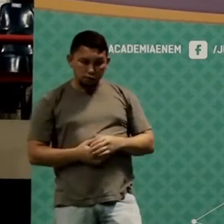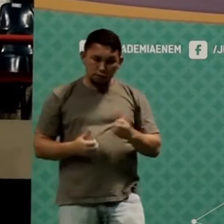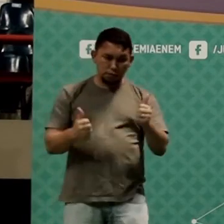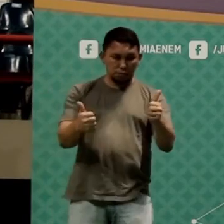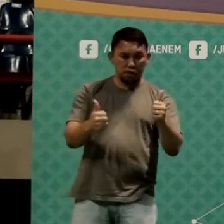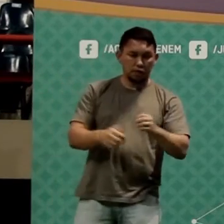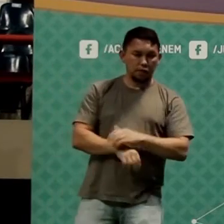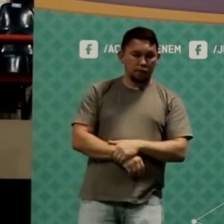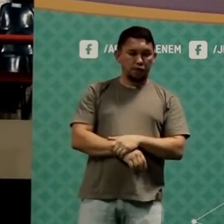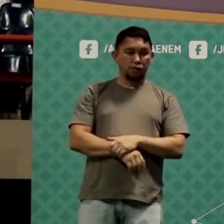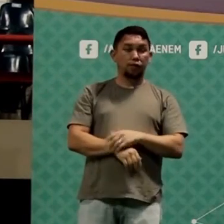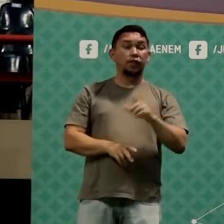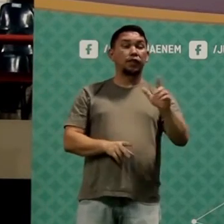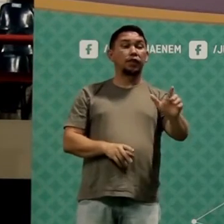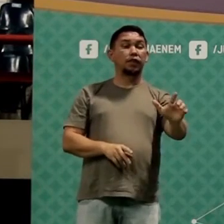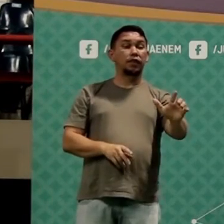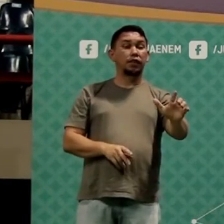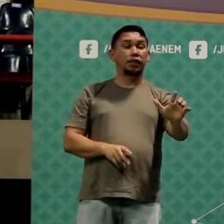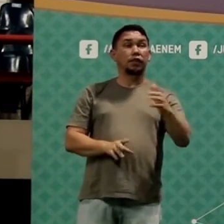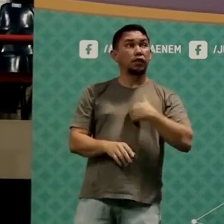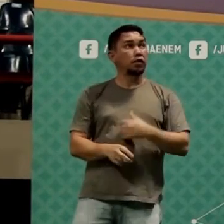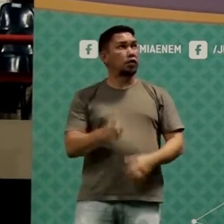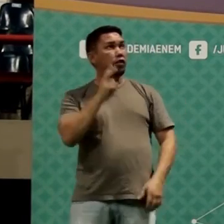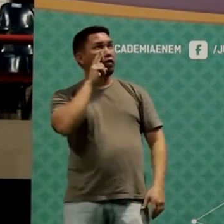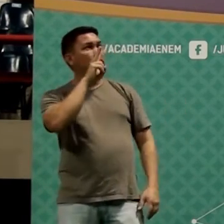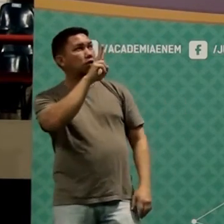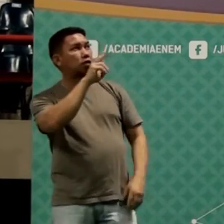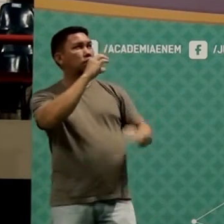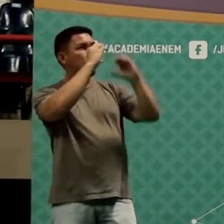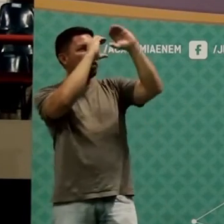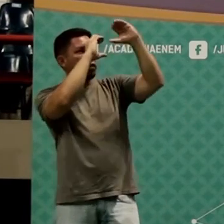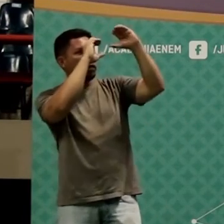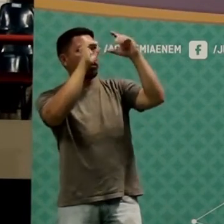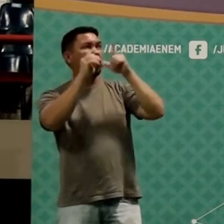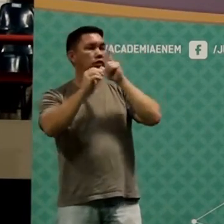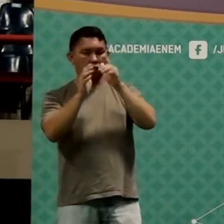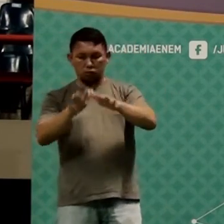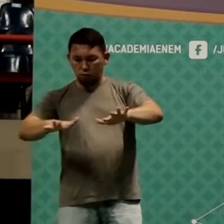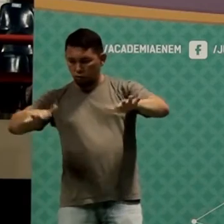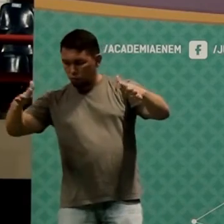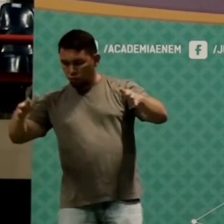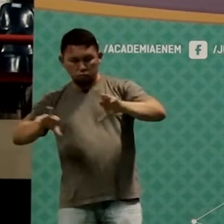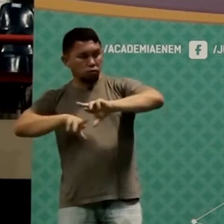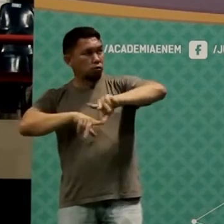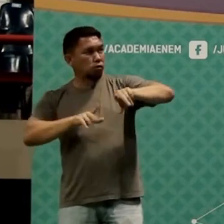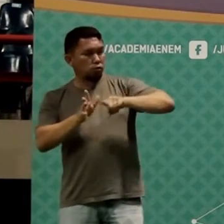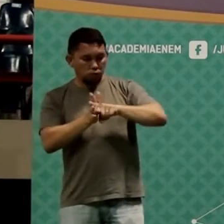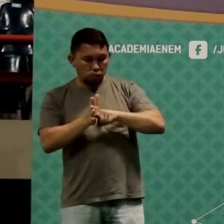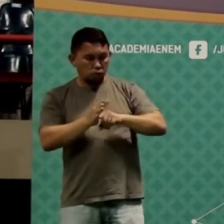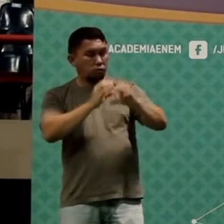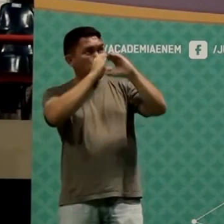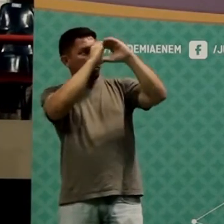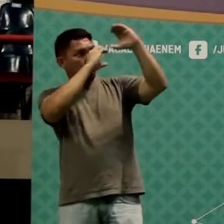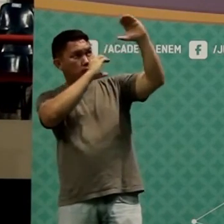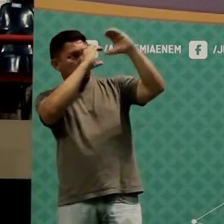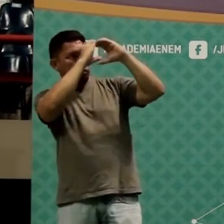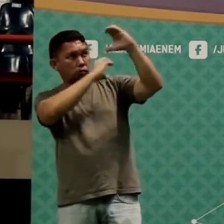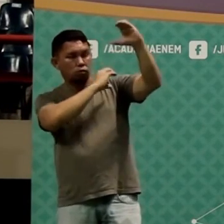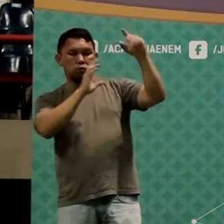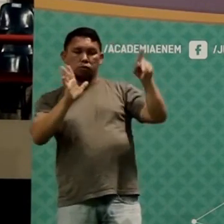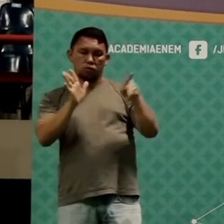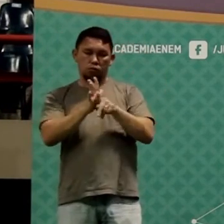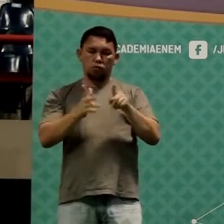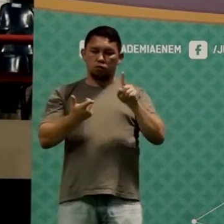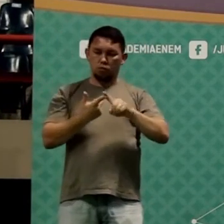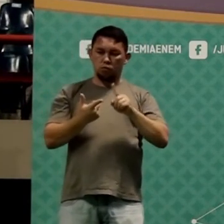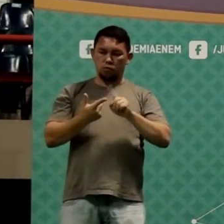Beleza? Só que por observações, corrente de maré e outros motivos, telescópios criados inclusive por